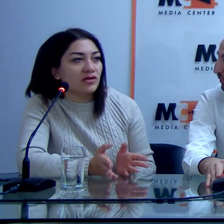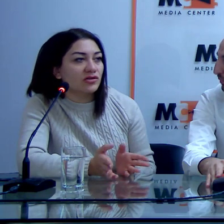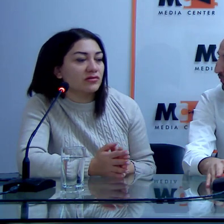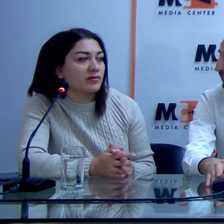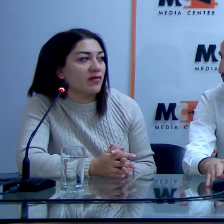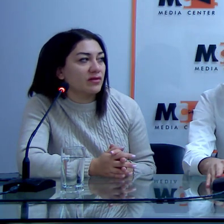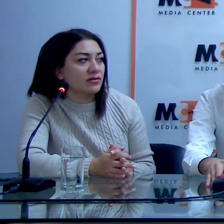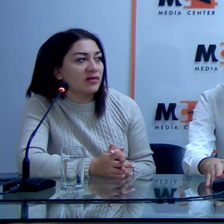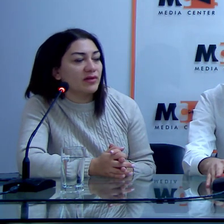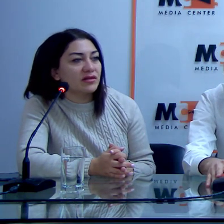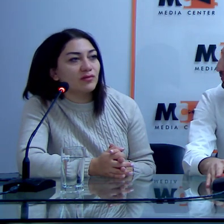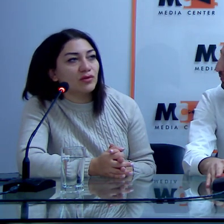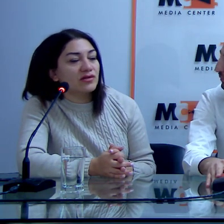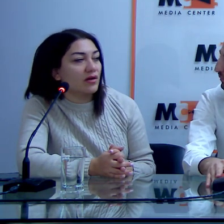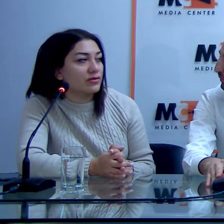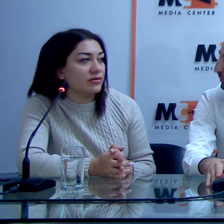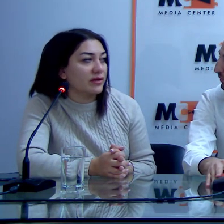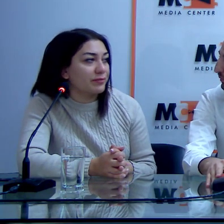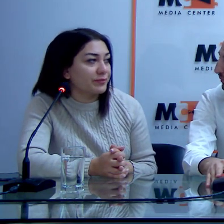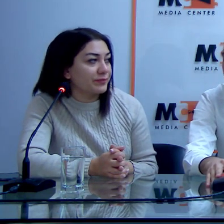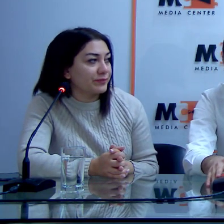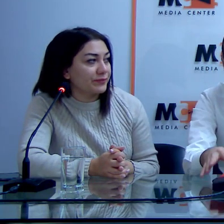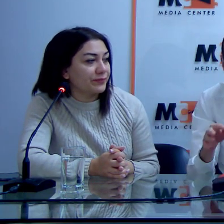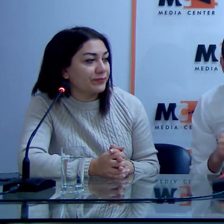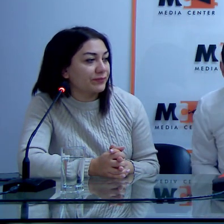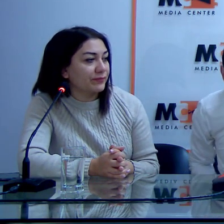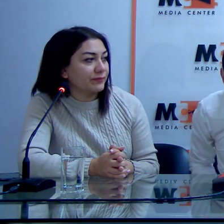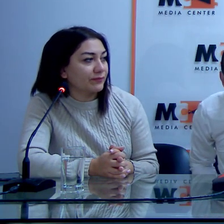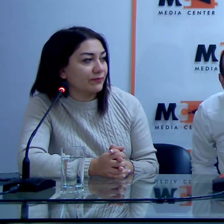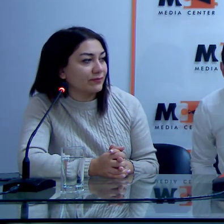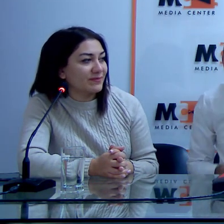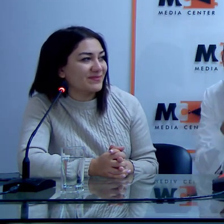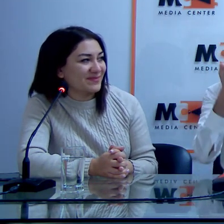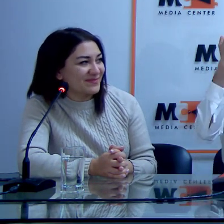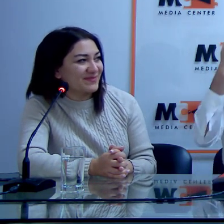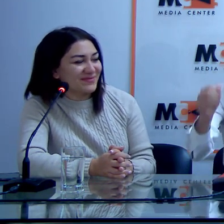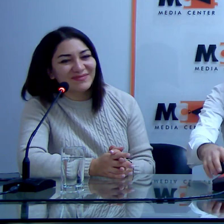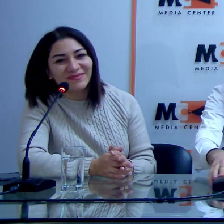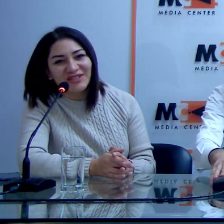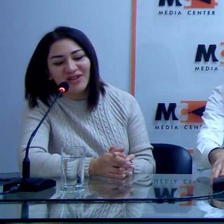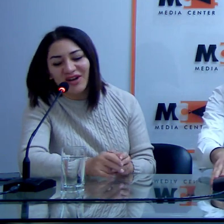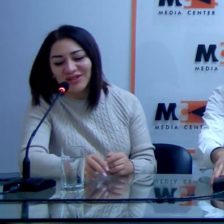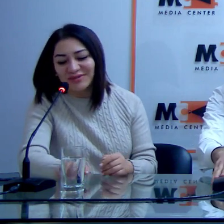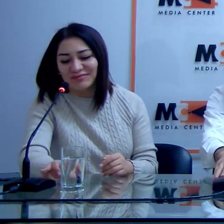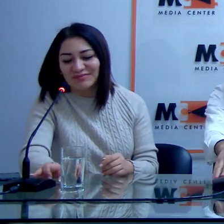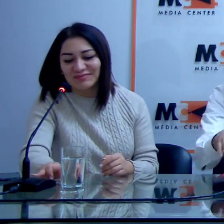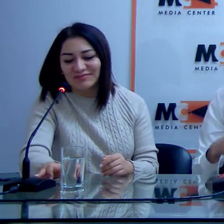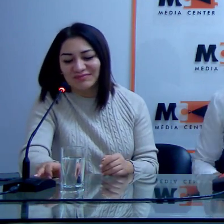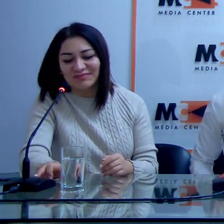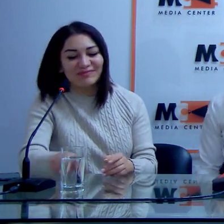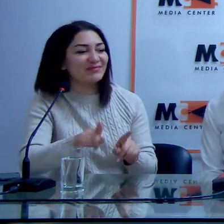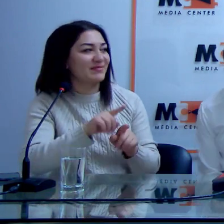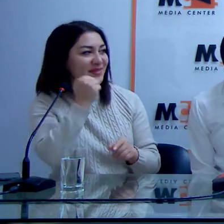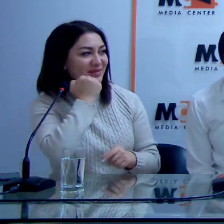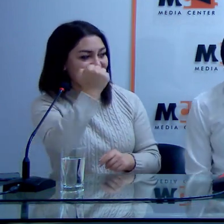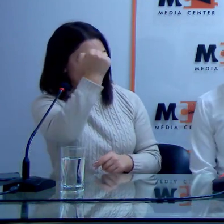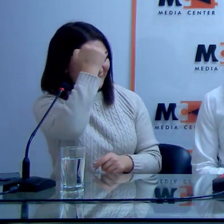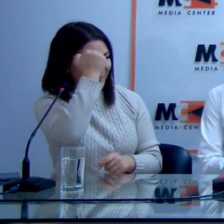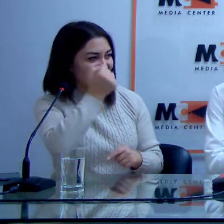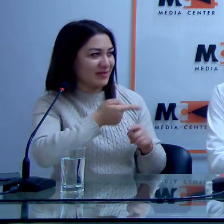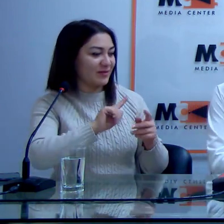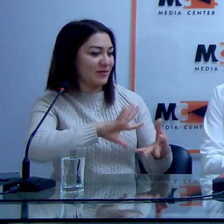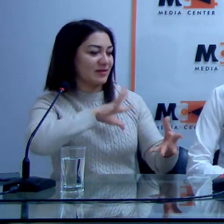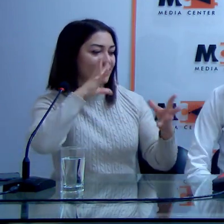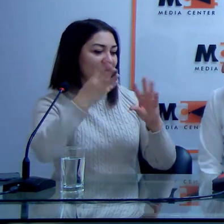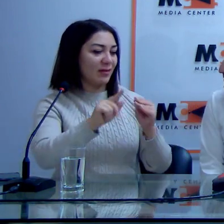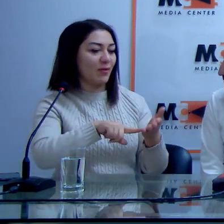կրթության, զբաղվածության եւ մնացած բոլոր ծառայությունների։ Դա կանոնտիտու Շնորհակալություն, նաև որպես